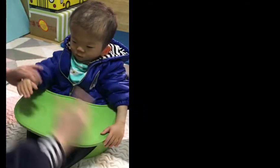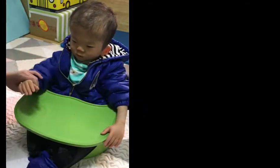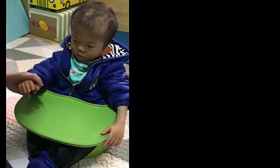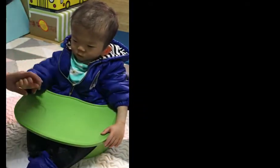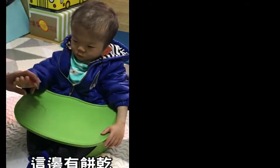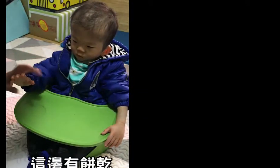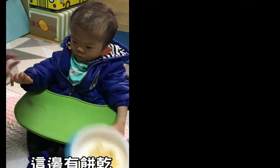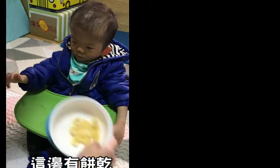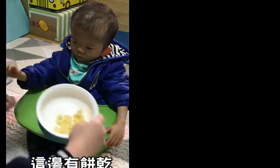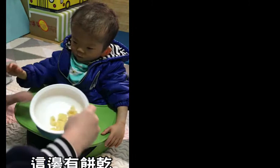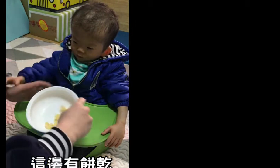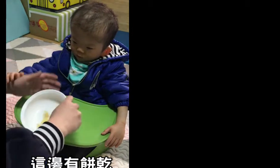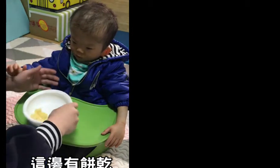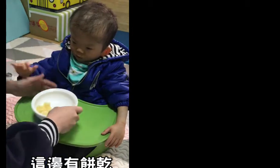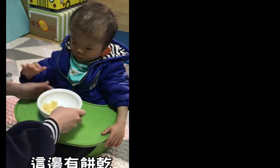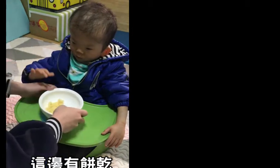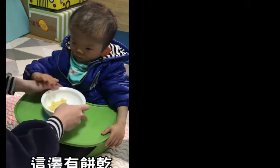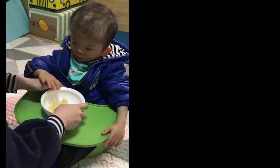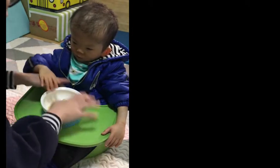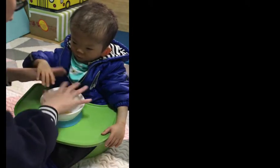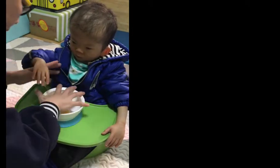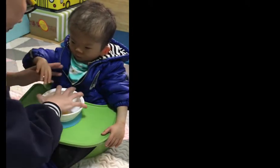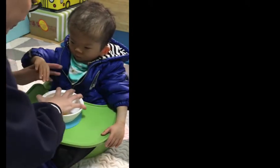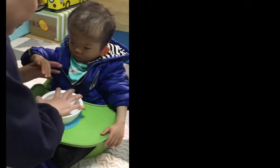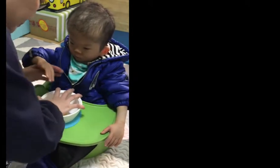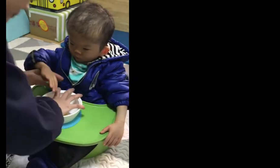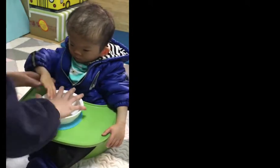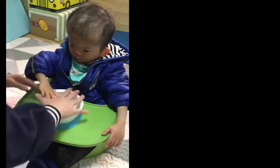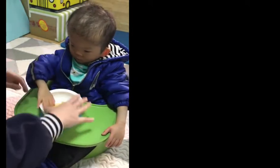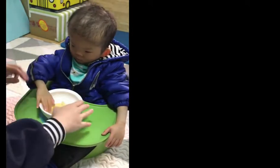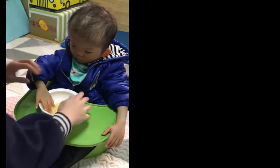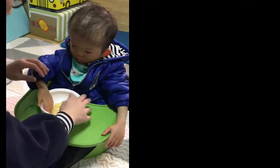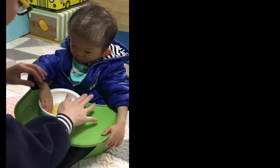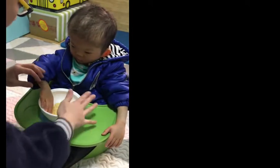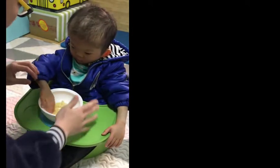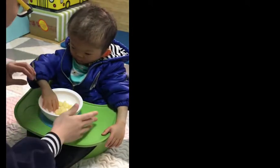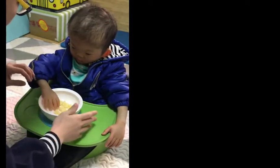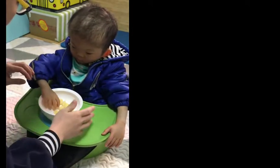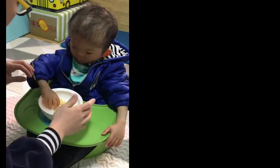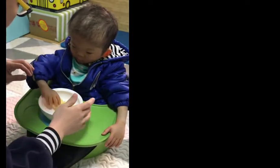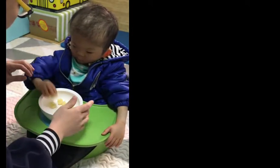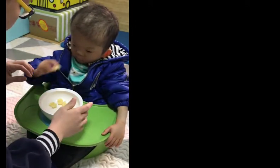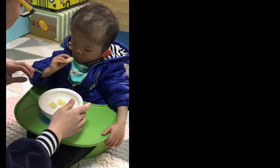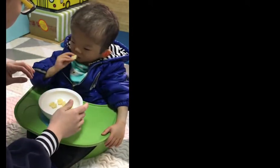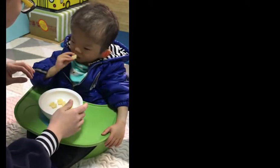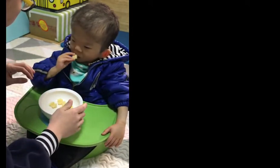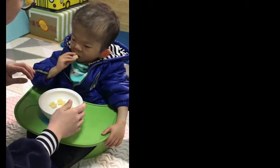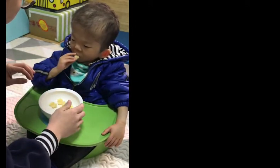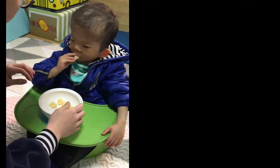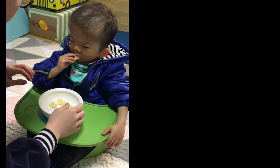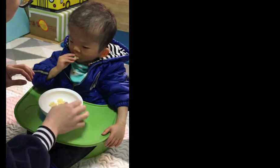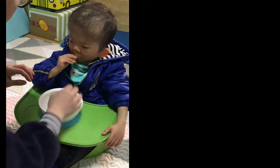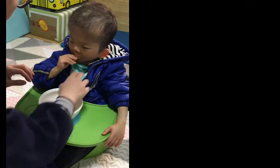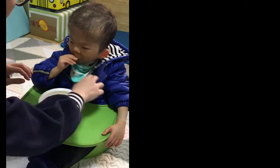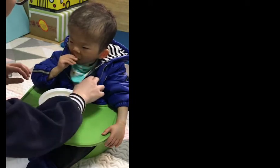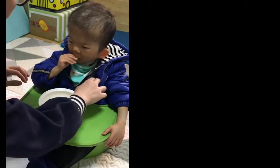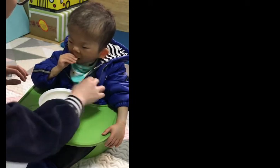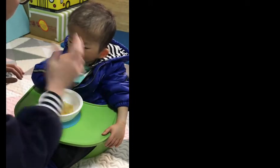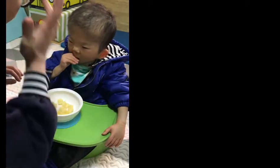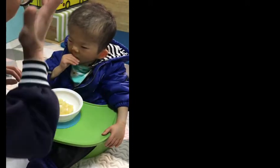好。好，这边有饼干给你吃吃。啊，一次拿一个。对，一次拿一个。啊，你